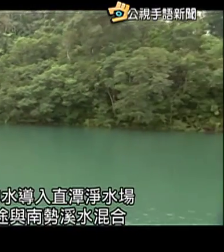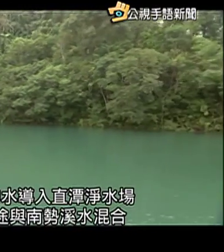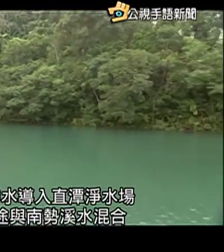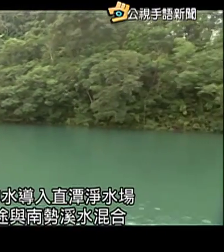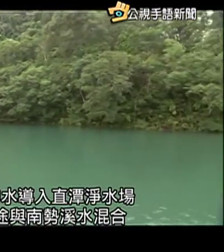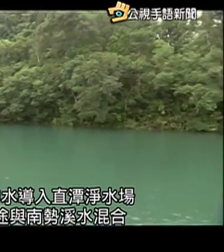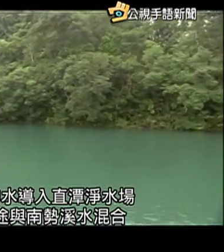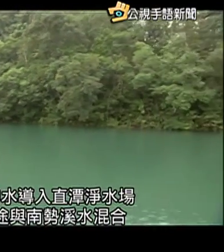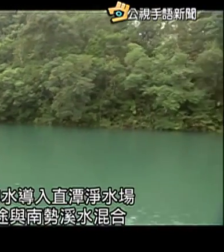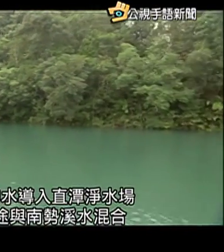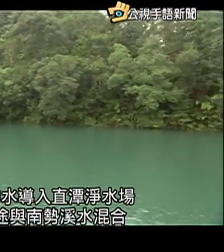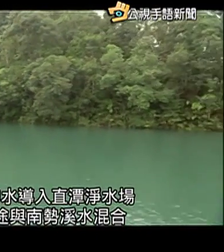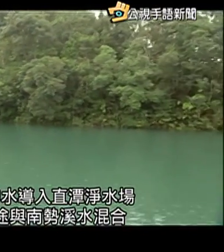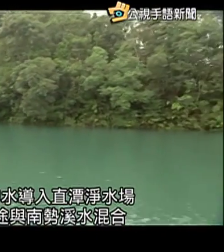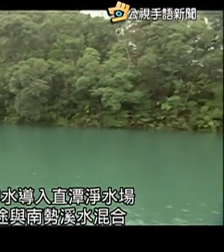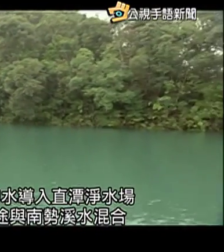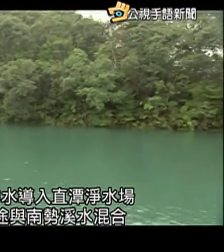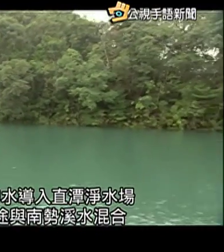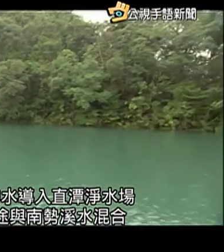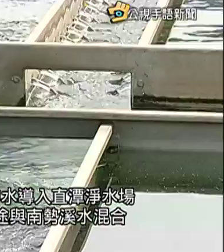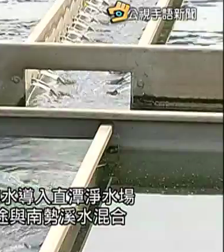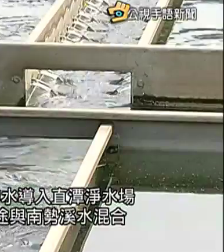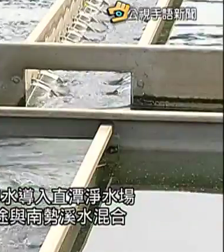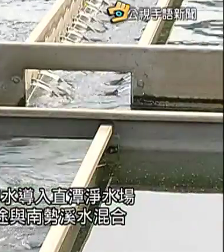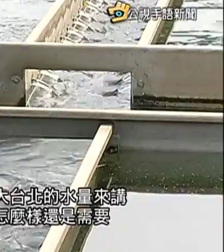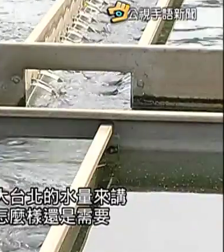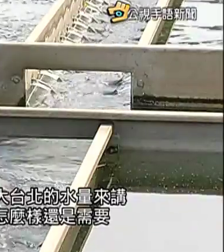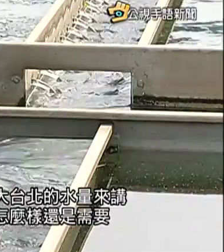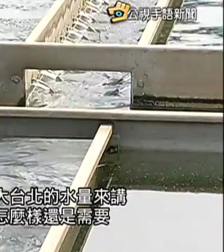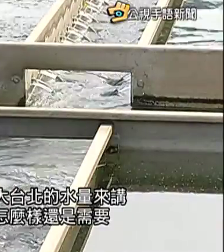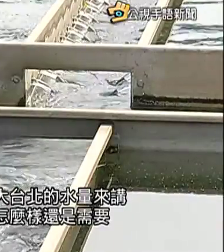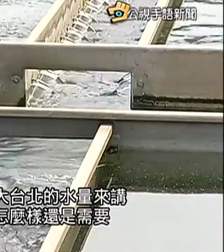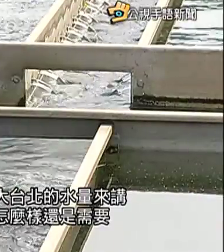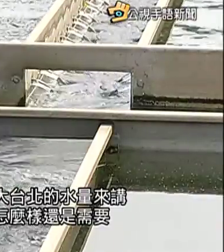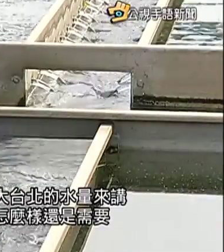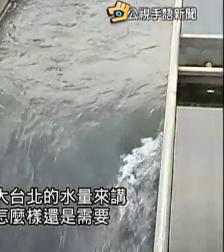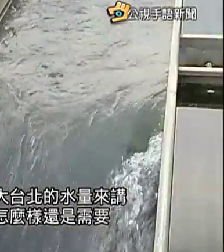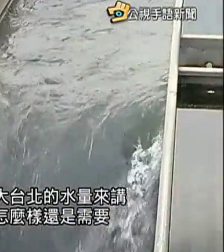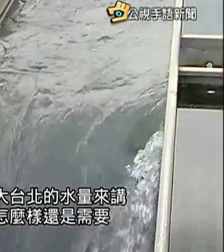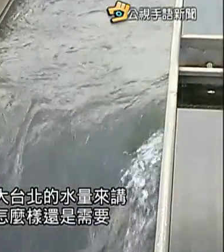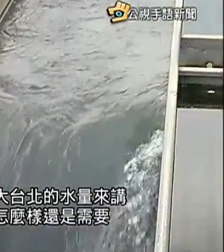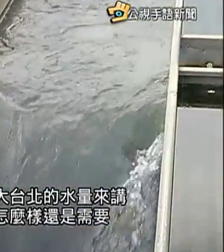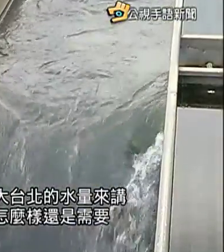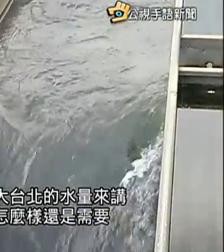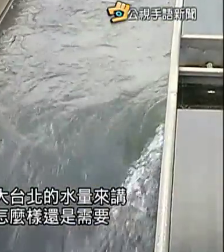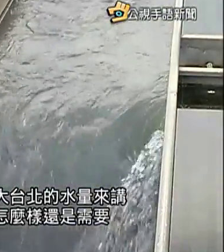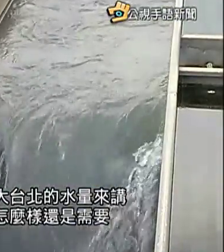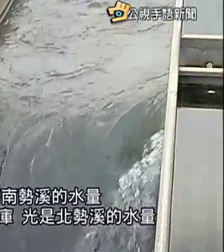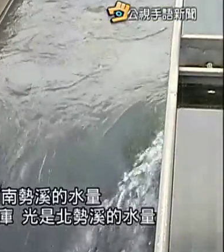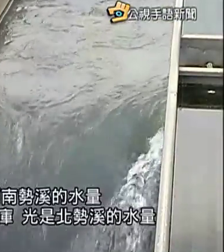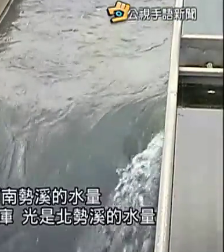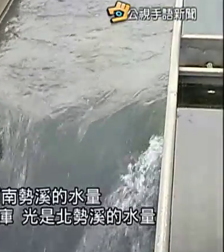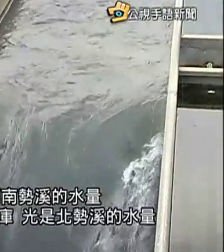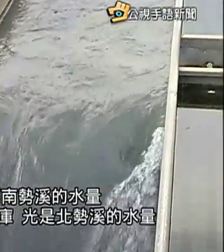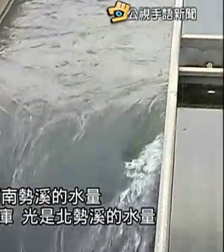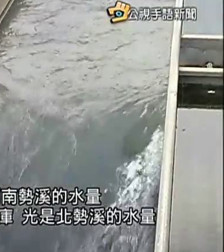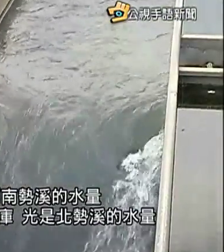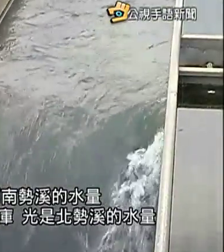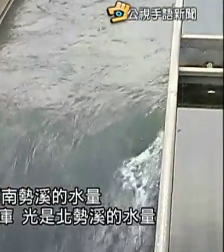避免中途与南势溪水混合。 就整个大台北的水量来讲，我不管怎么样，我还是需要用到南势溪的水量，因为翡翠